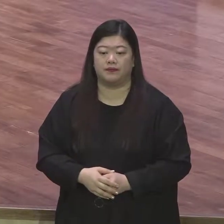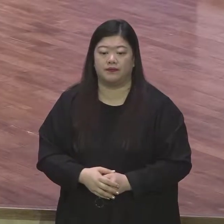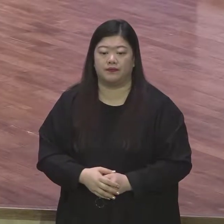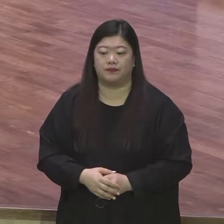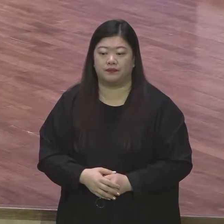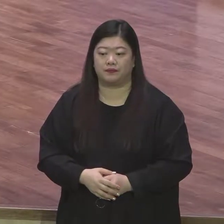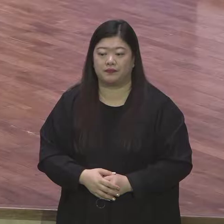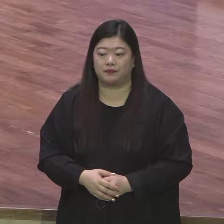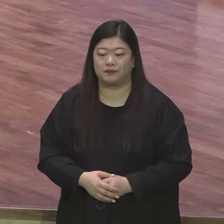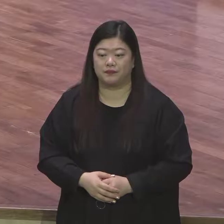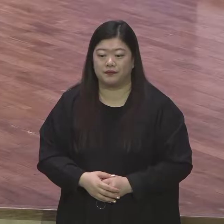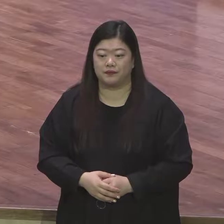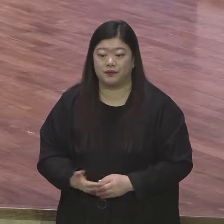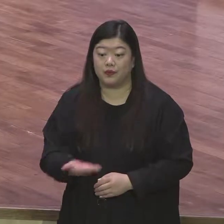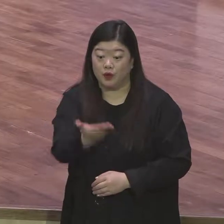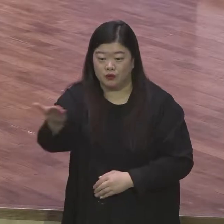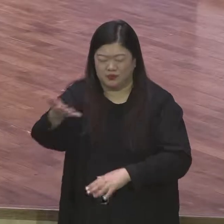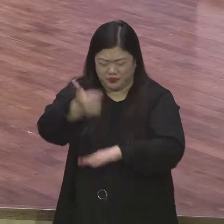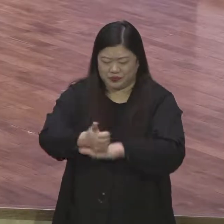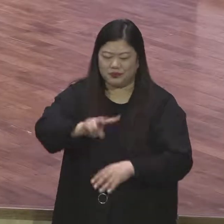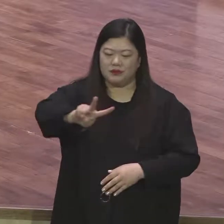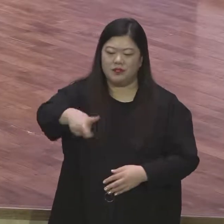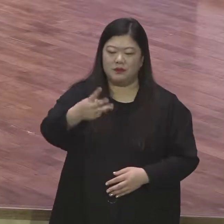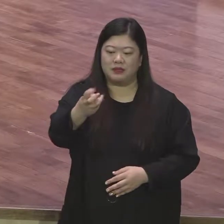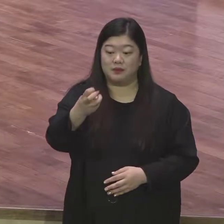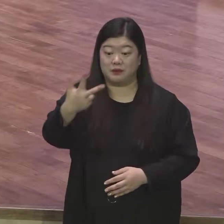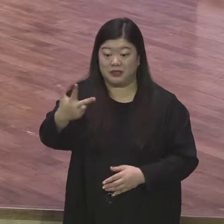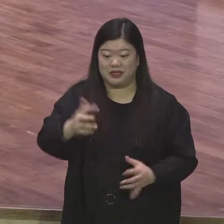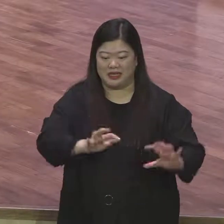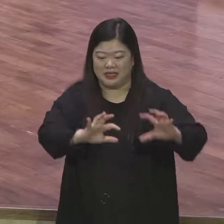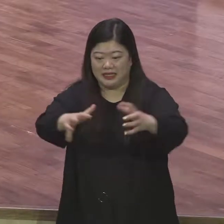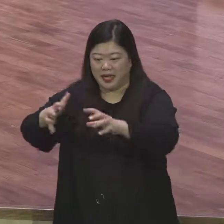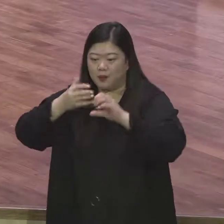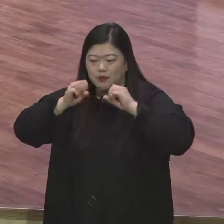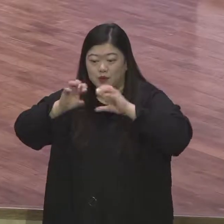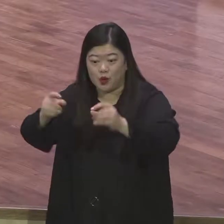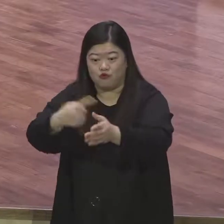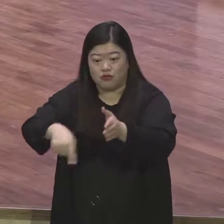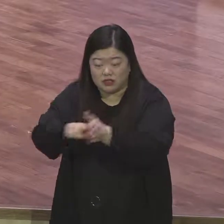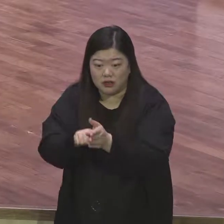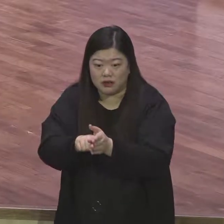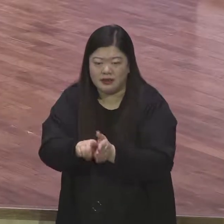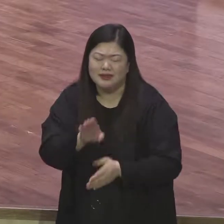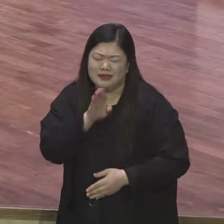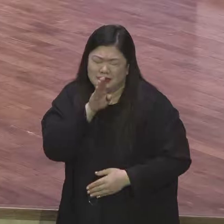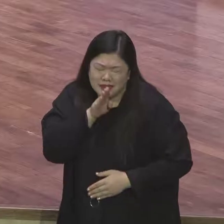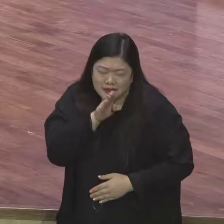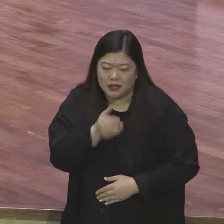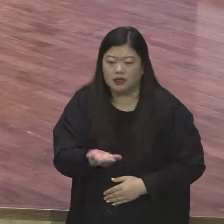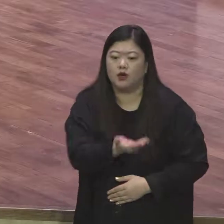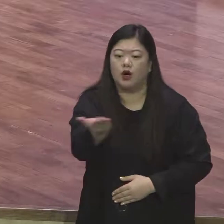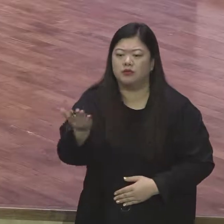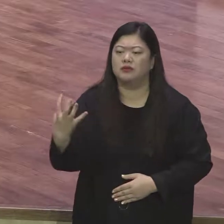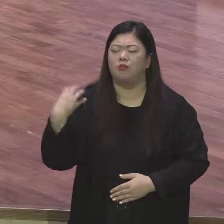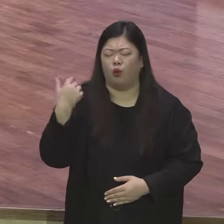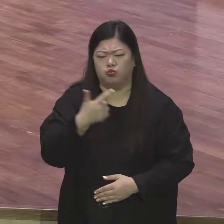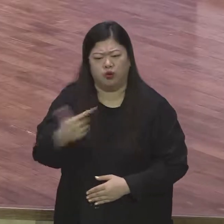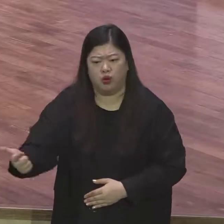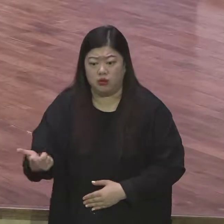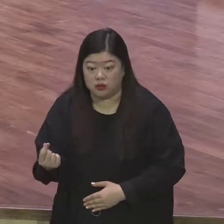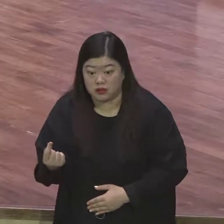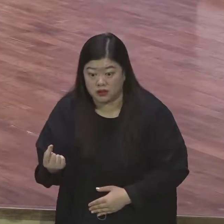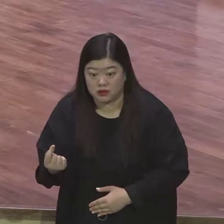우리 영계가 2-3절 나라를 위해서 주역으로 쓰임 받는 여기에 여러분의 역할이 너무 중요한